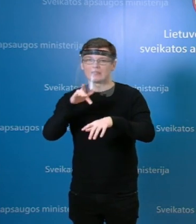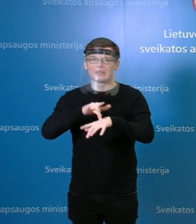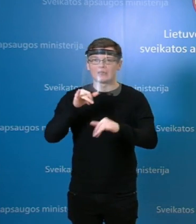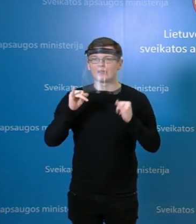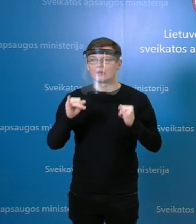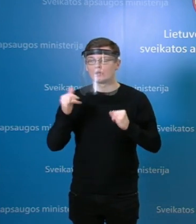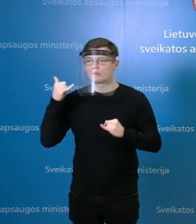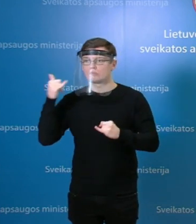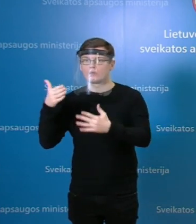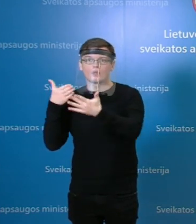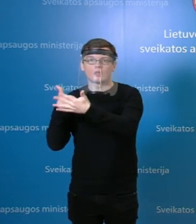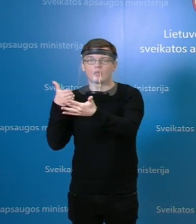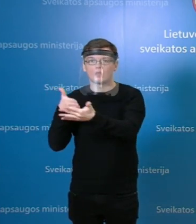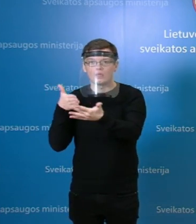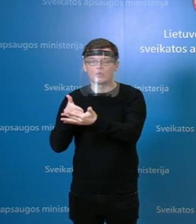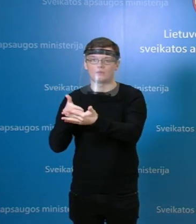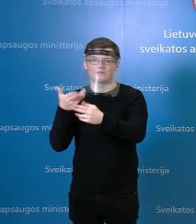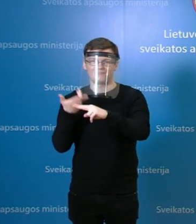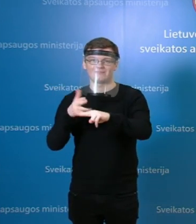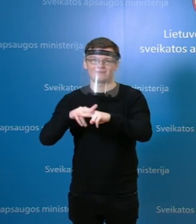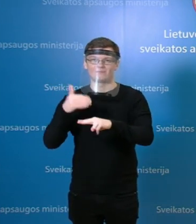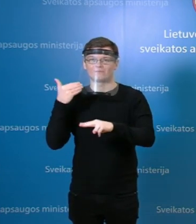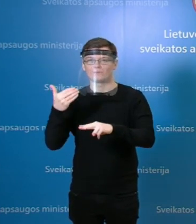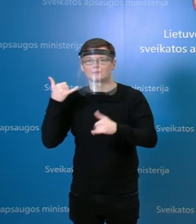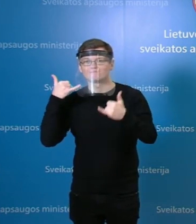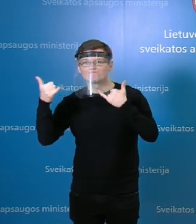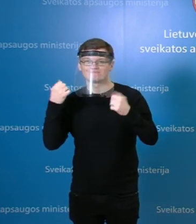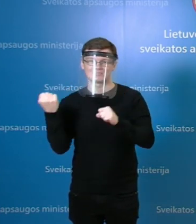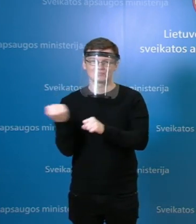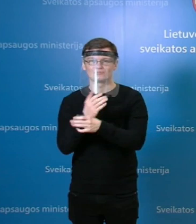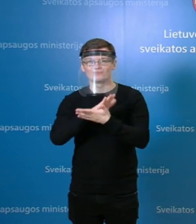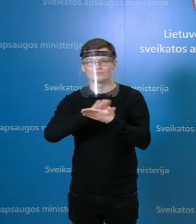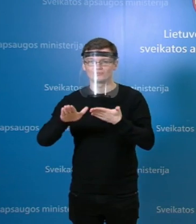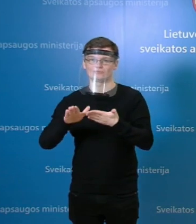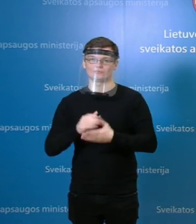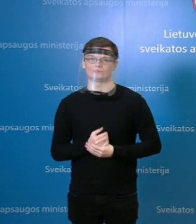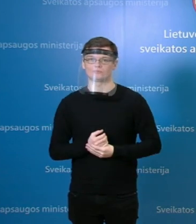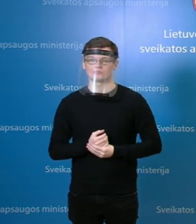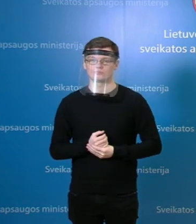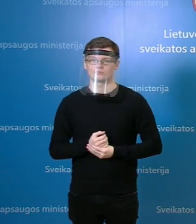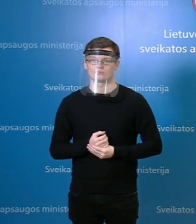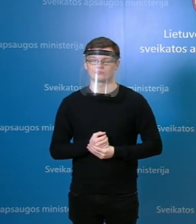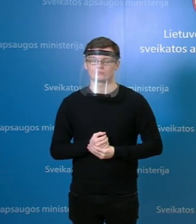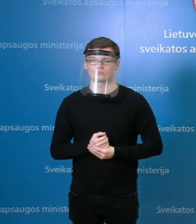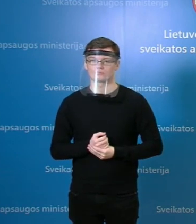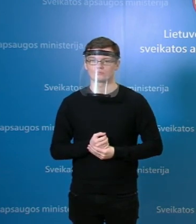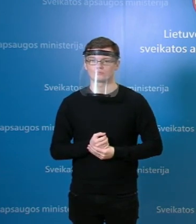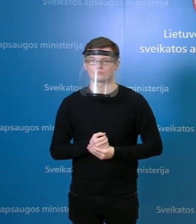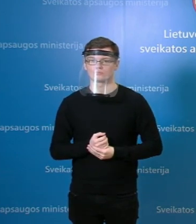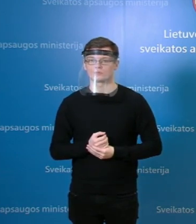gale užkrovus liniją ir mobiliuosius punktus ne pirmo būtinumo tyrimais,